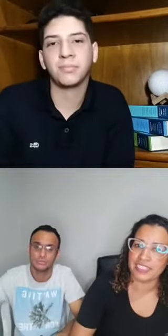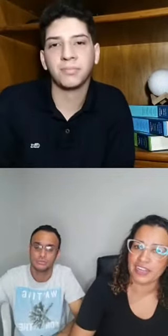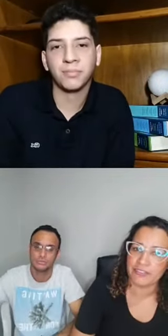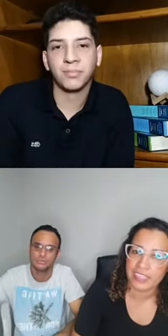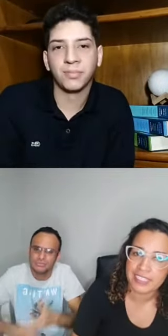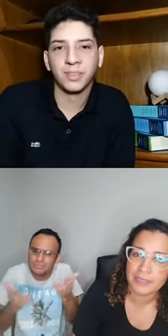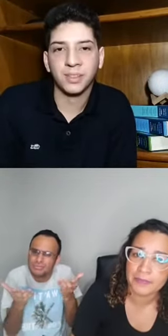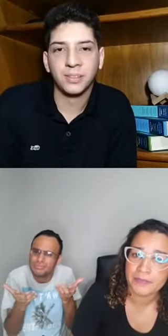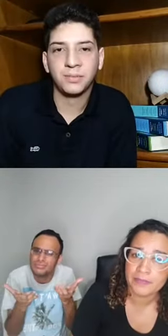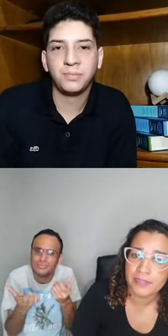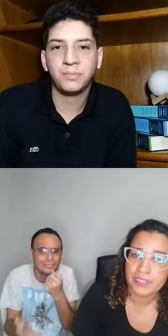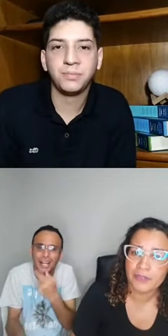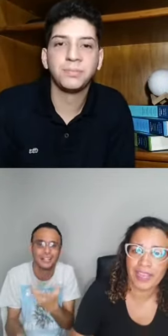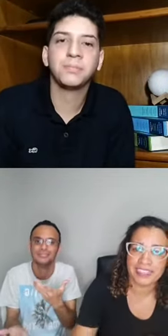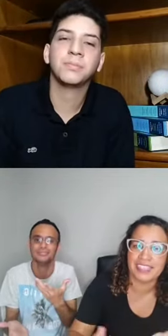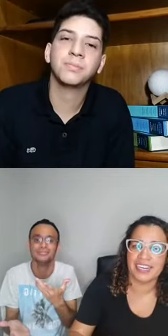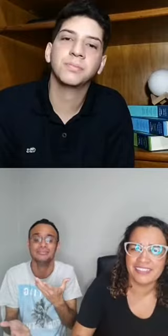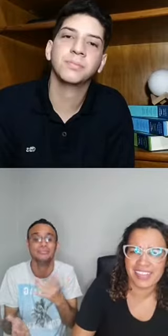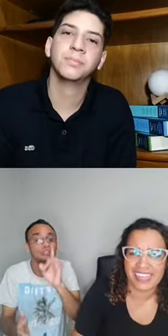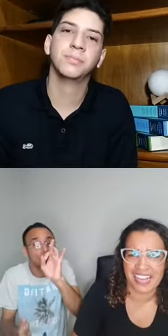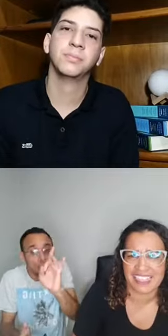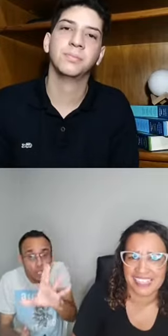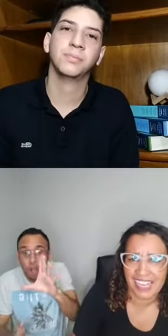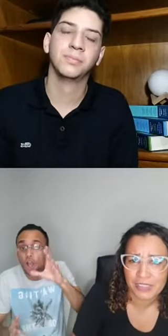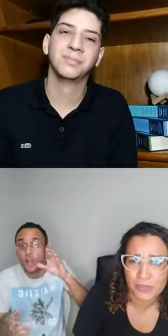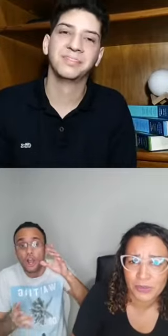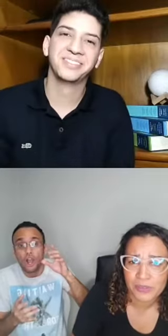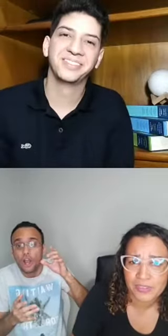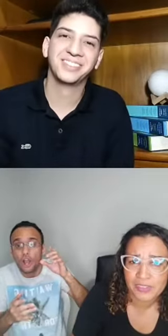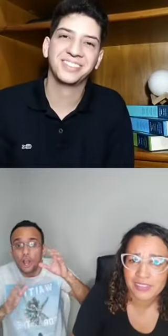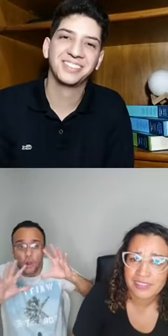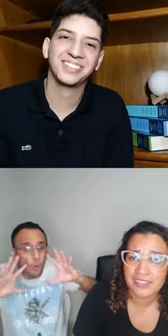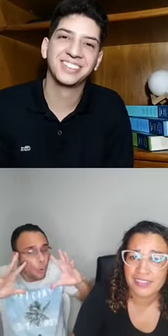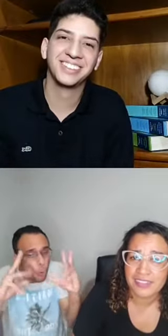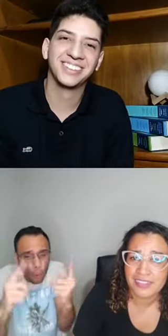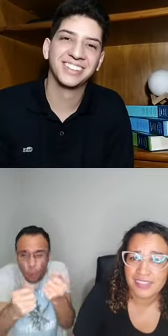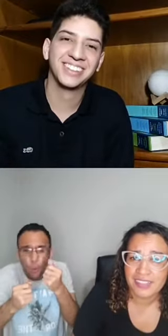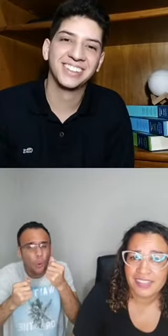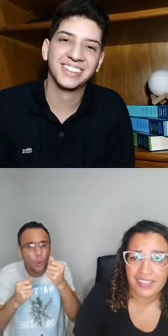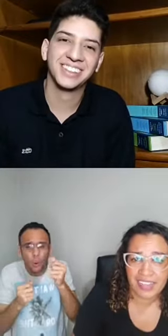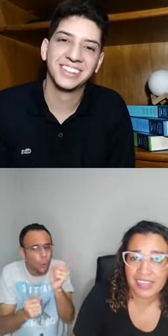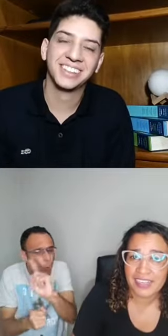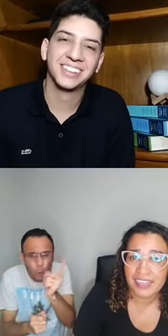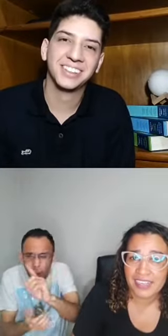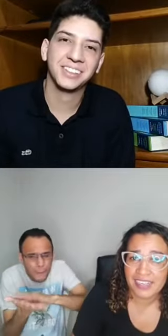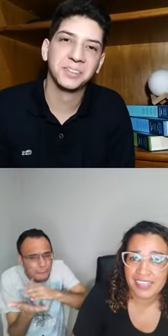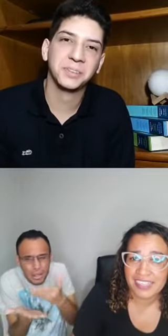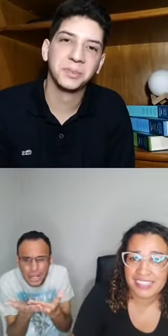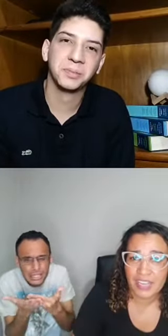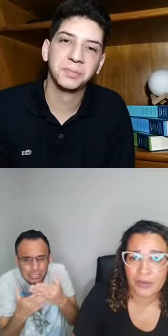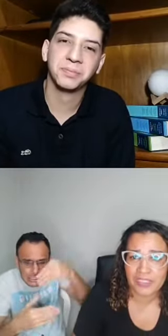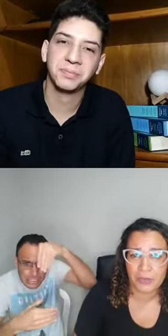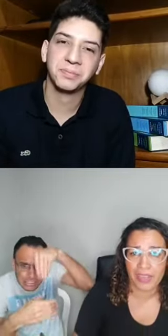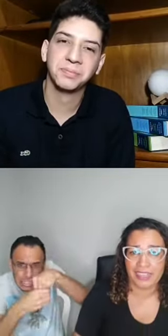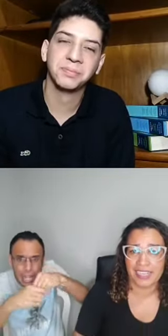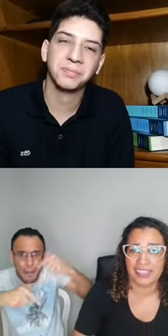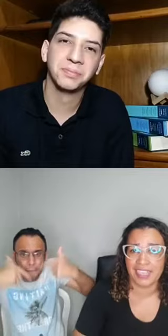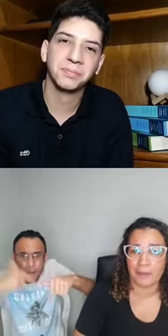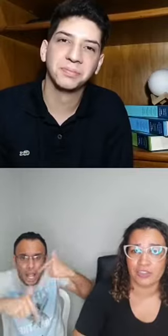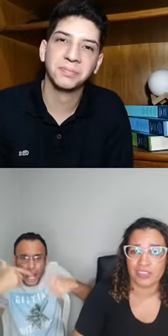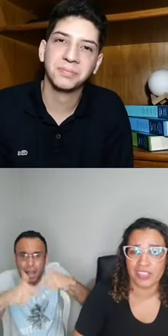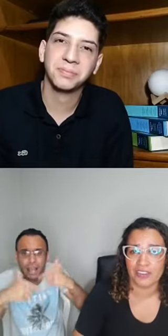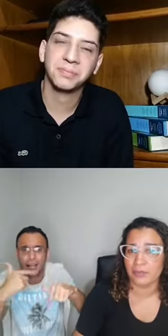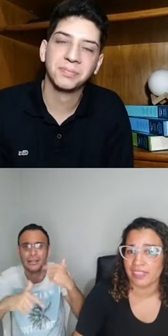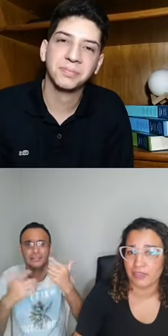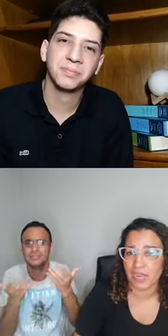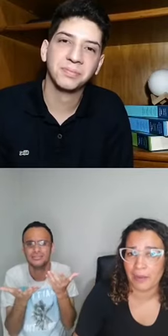intérprete na entrevista. Mas estranho, né? Engraçado, né? Então, assim, uai, tem